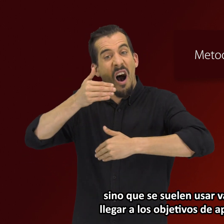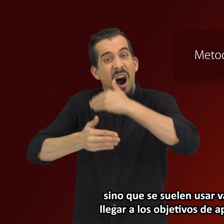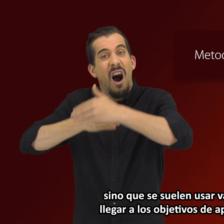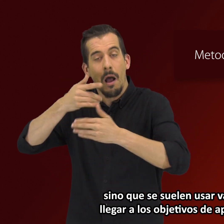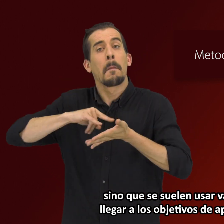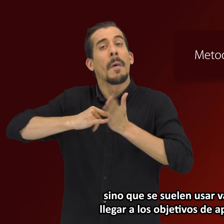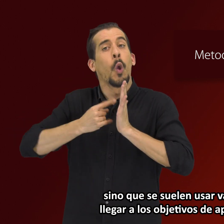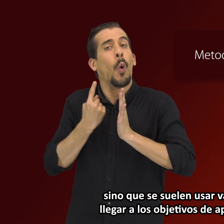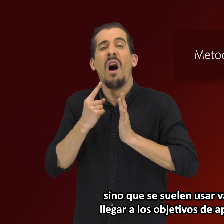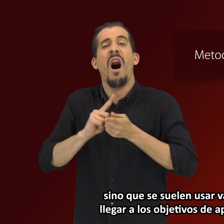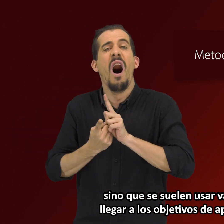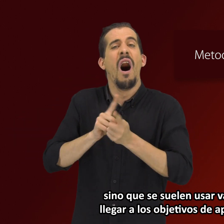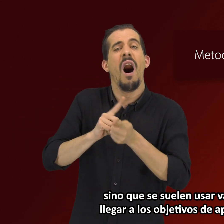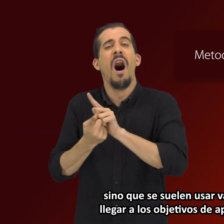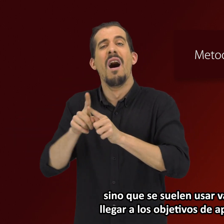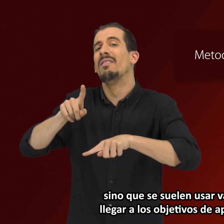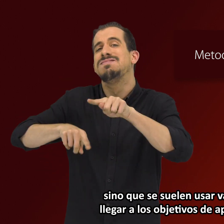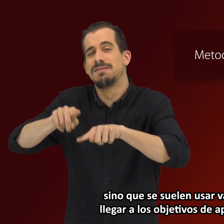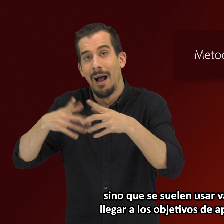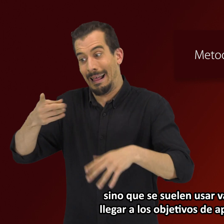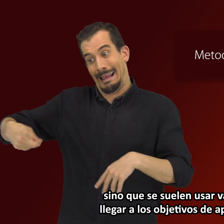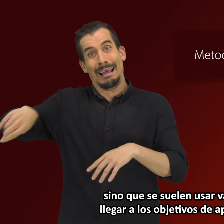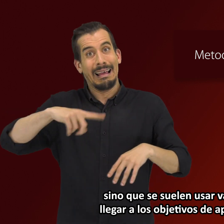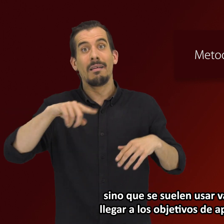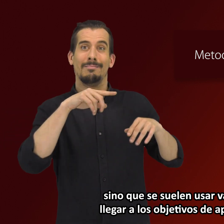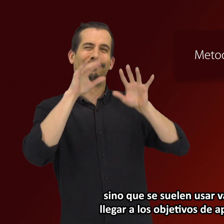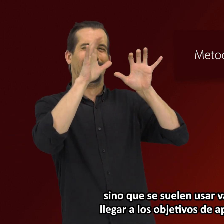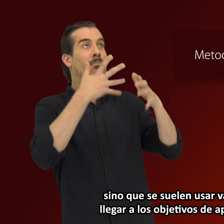sino que se suelen usar varias para llegar a los objetivos de aprendizaje.